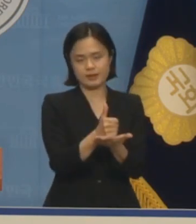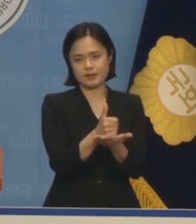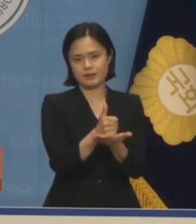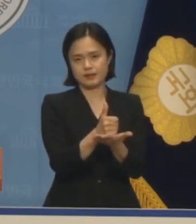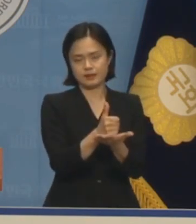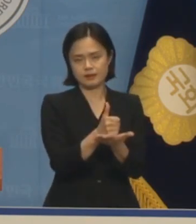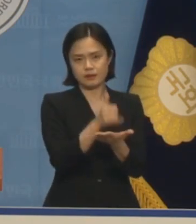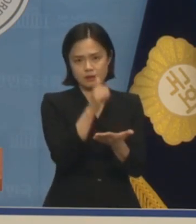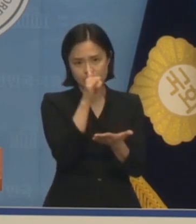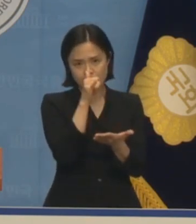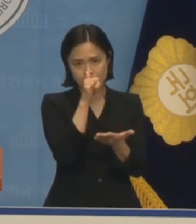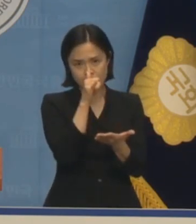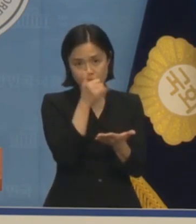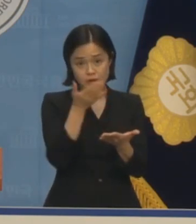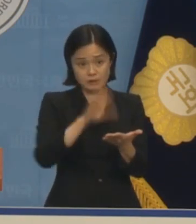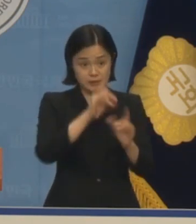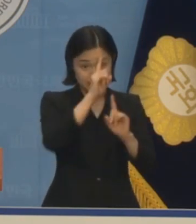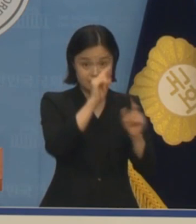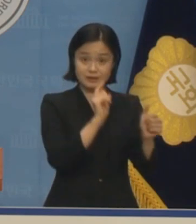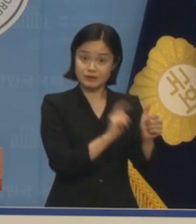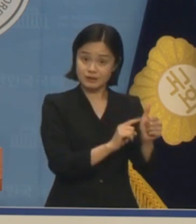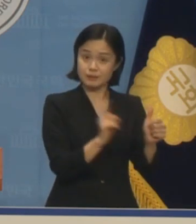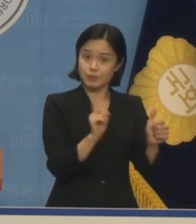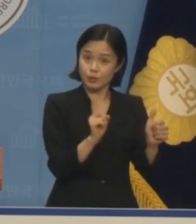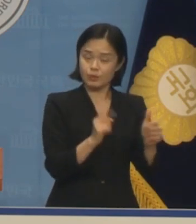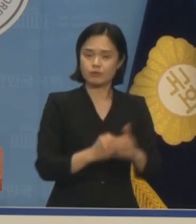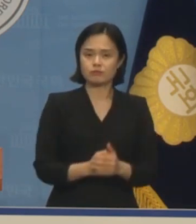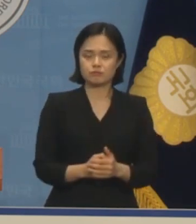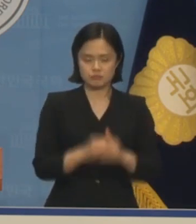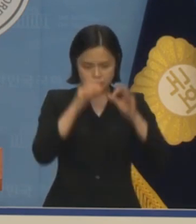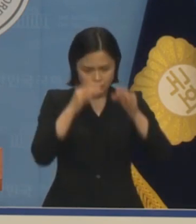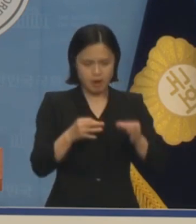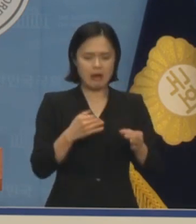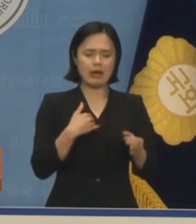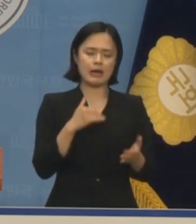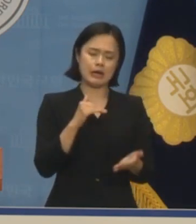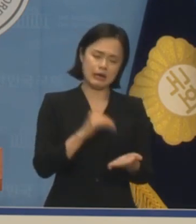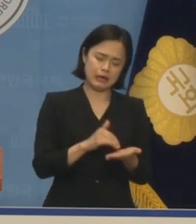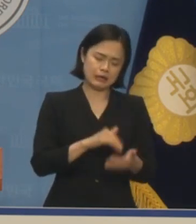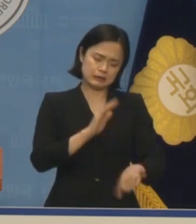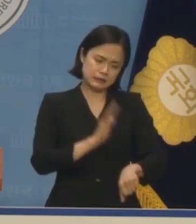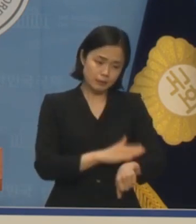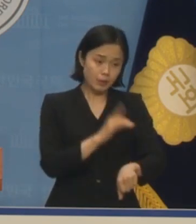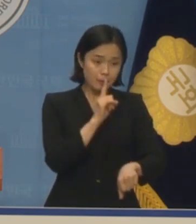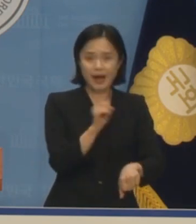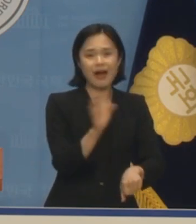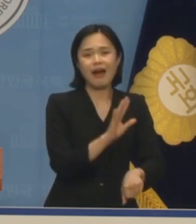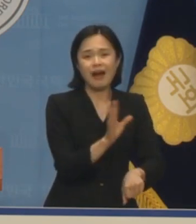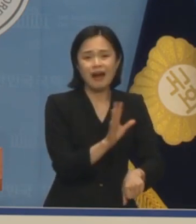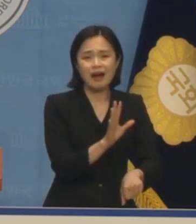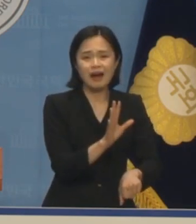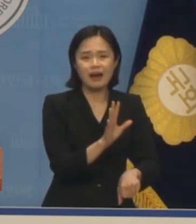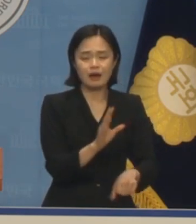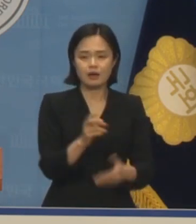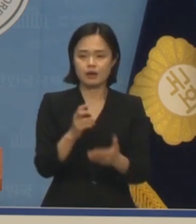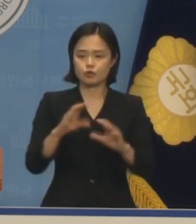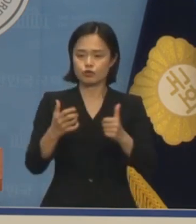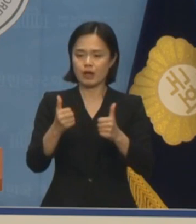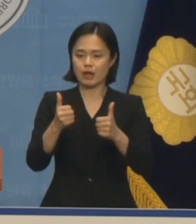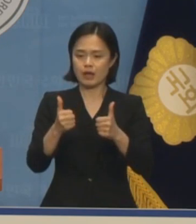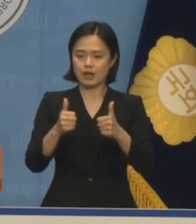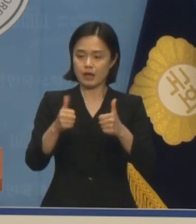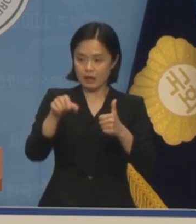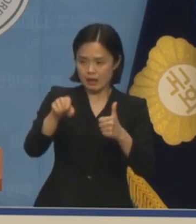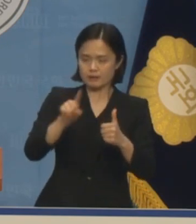하지만 직무유기 당사자인 이원석 검찰총장은 반성은커녕 연일 입법부에 대한 독설로 언론을 장식하고